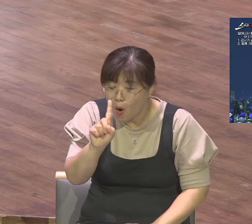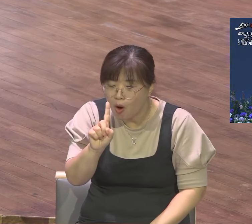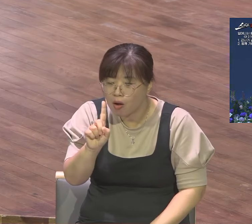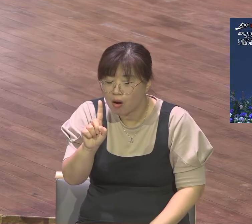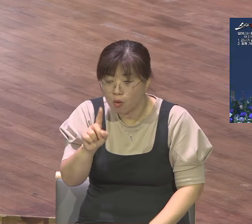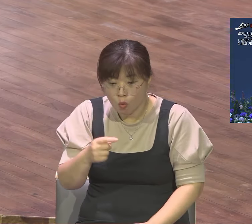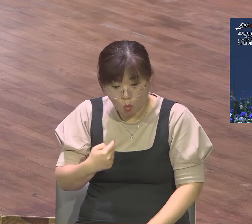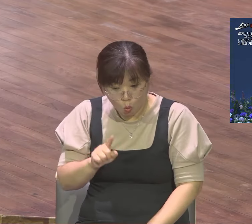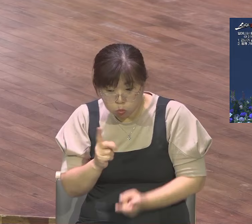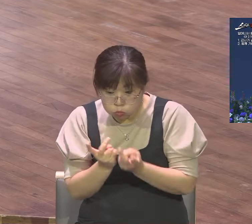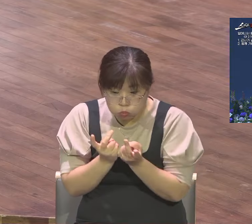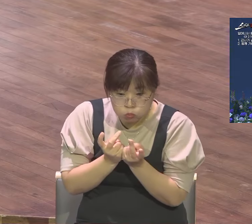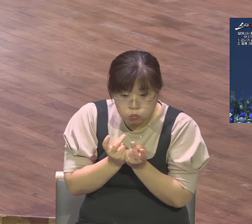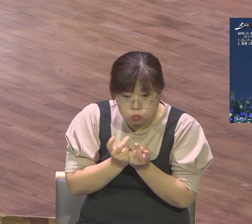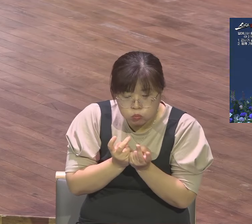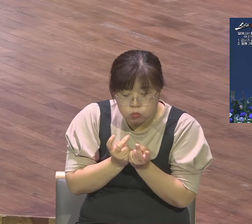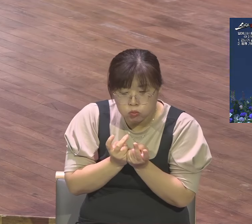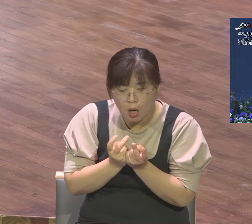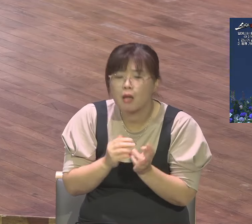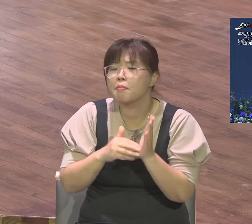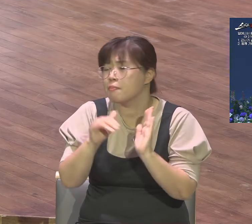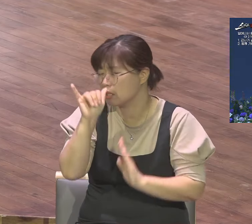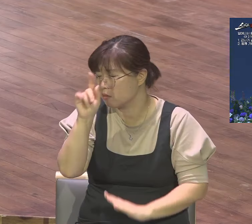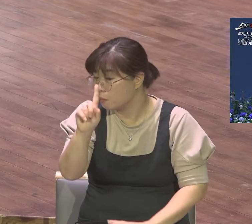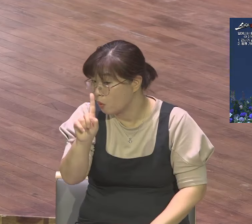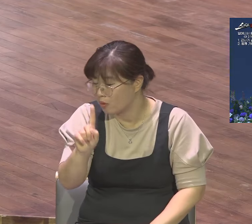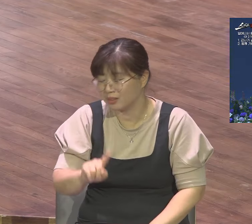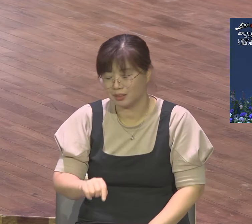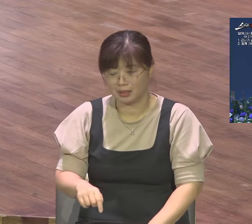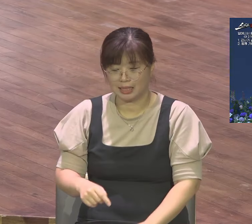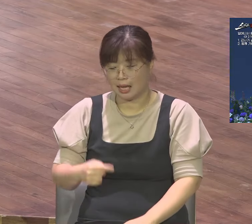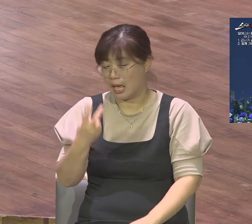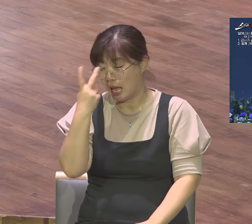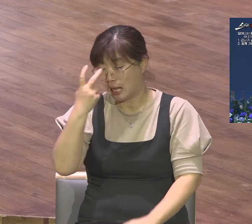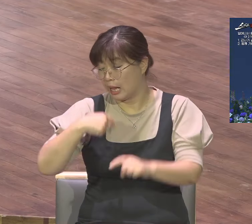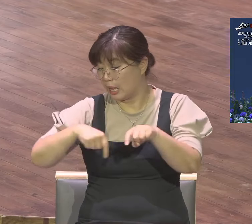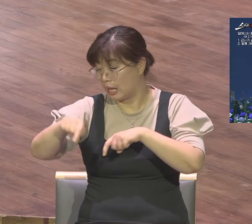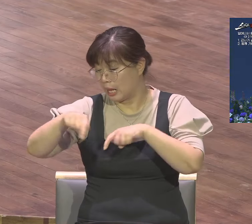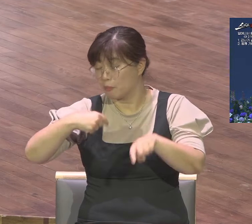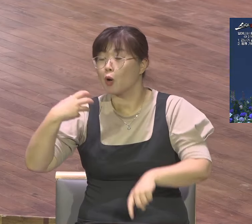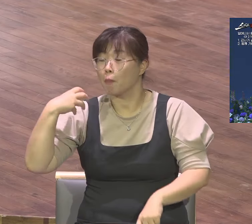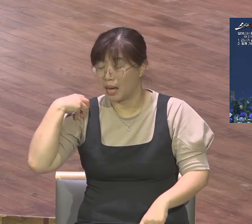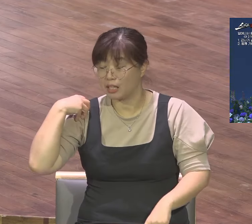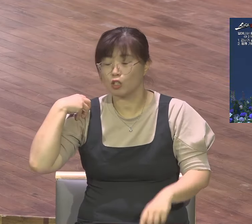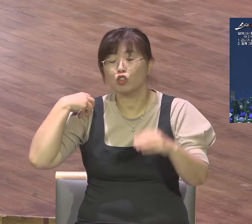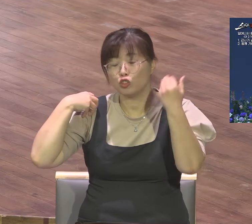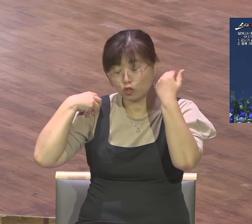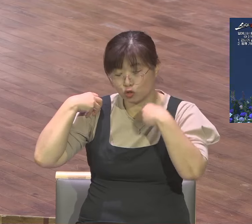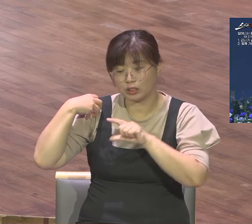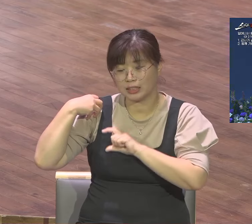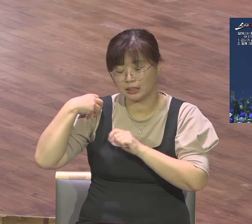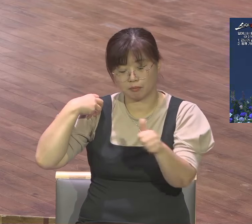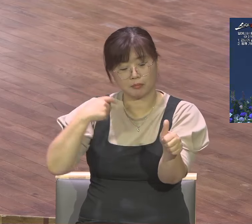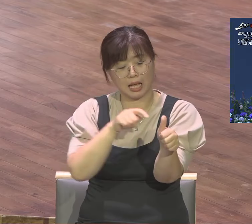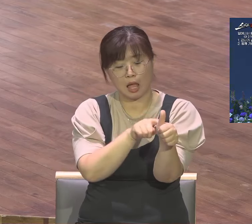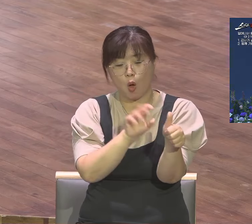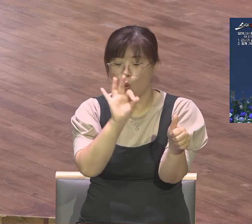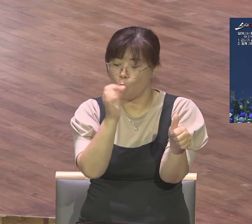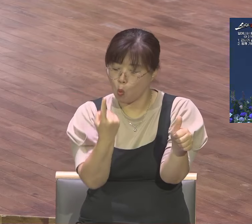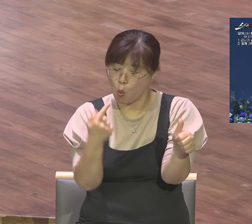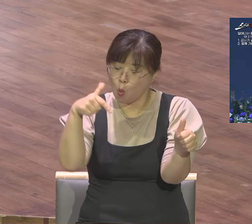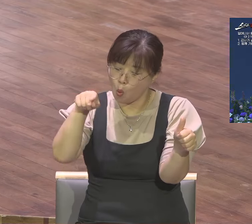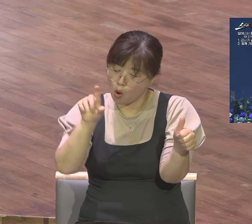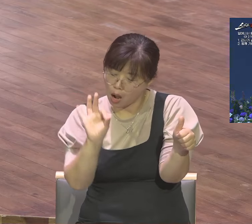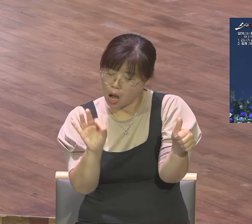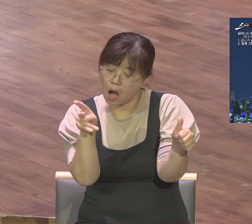원래 선수 시절에는 무명에 가까웠는데 지도자 생활하면서 일본 탁구 감독을